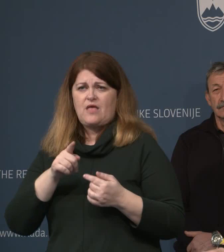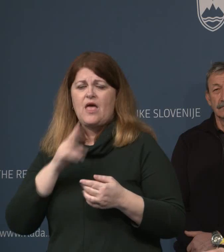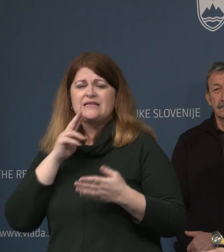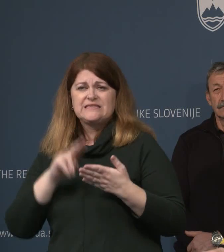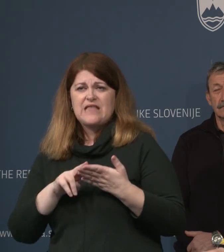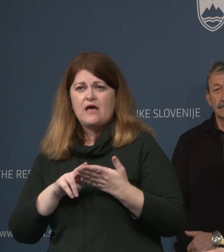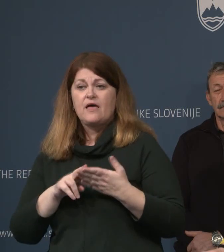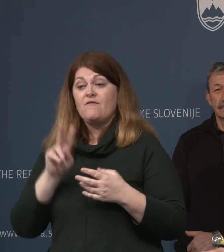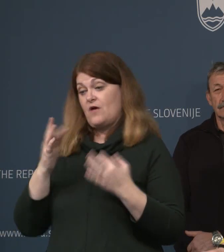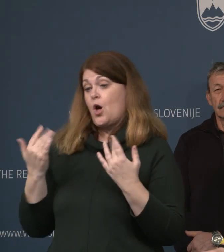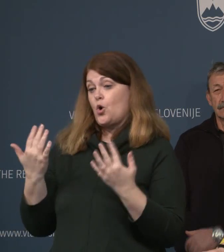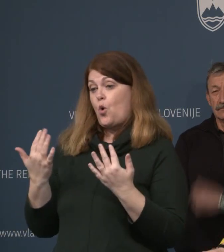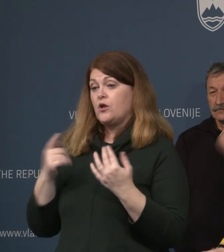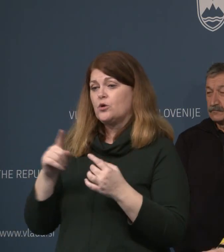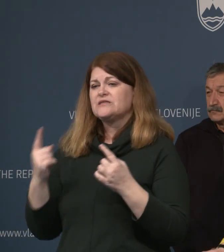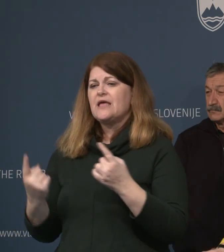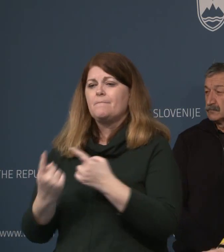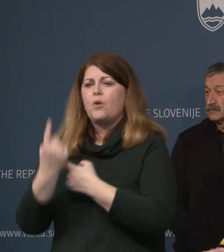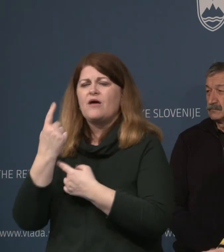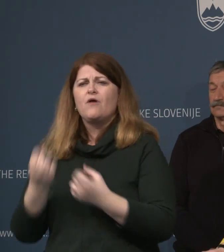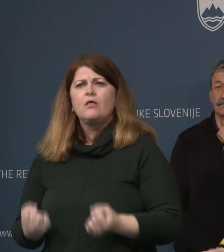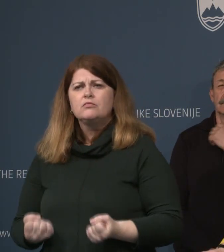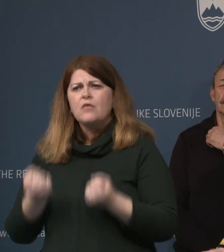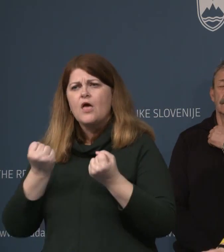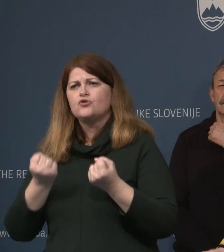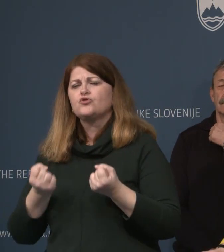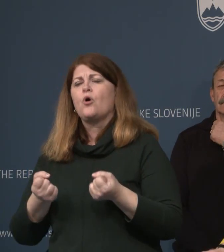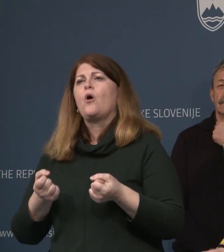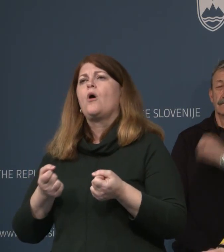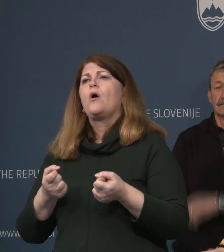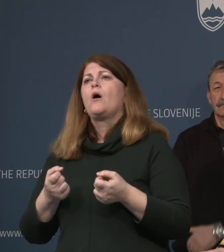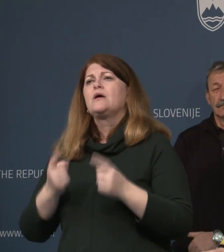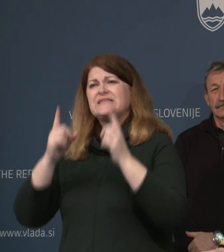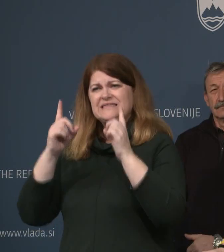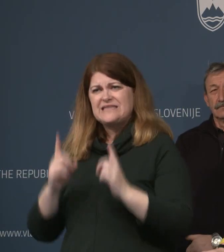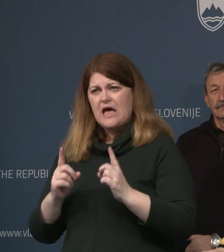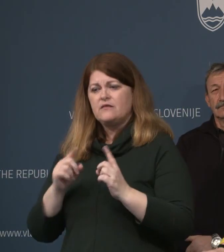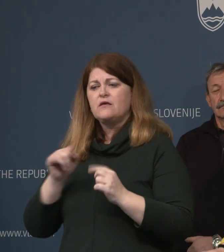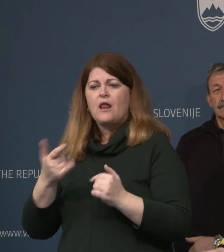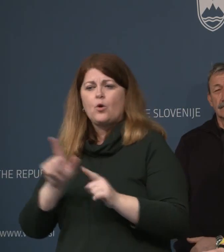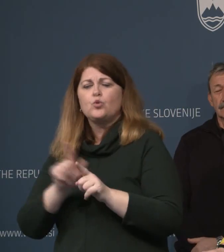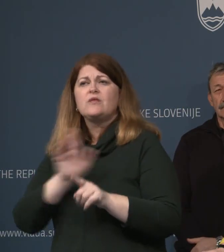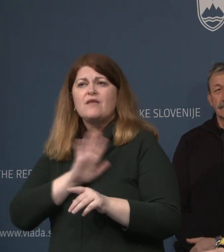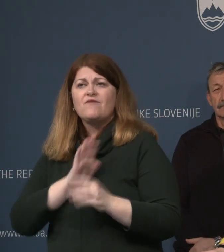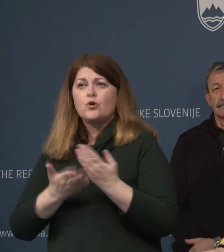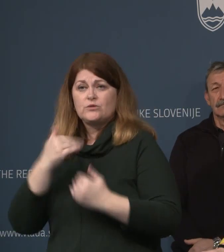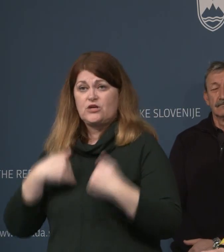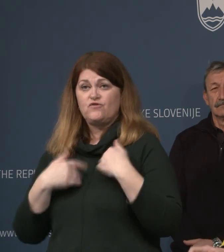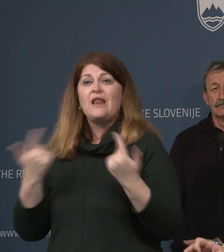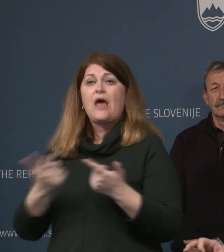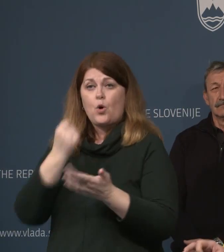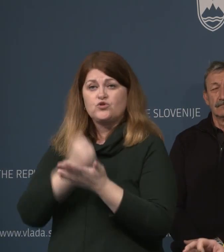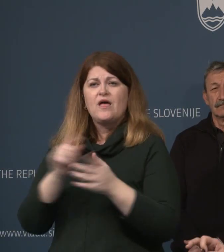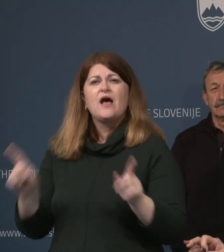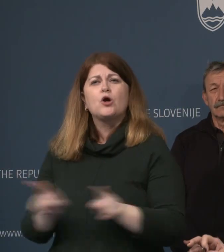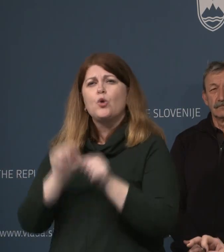pojavijo. Ukolikor pa bi se pojavilo težko oziroma življenje ogrožujoče stanje, pa vam lahko zagotovim, da kljub temu,